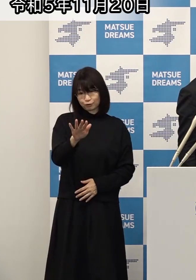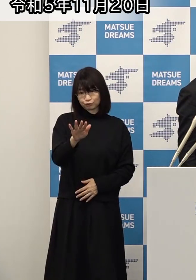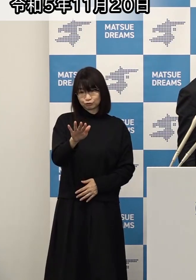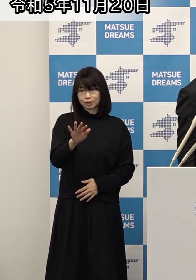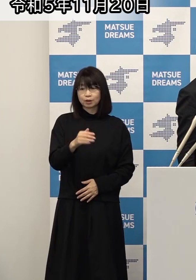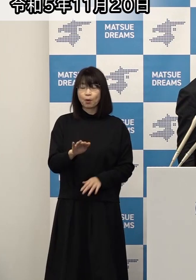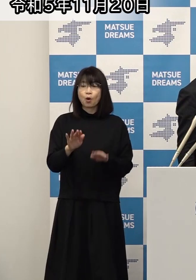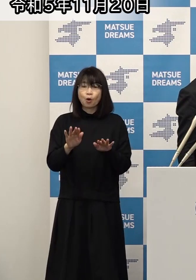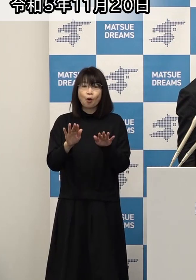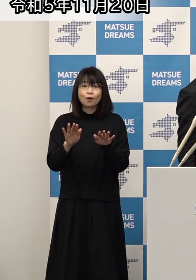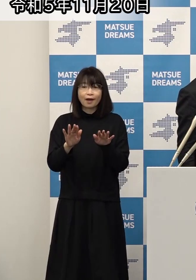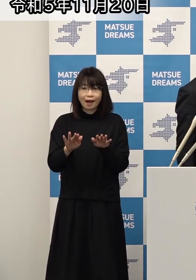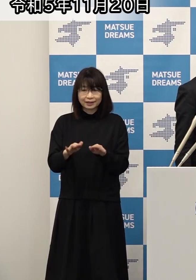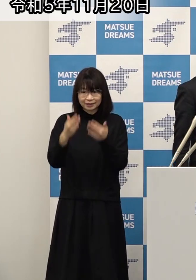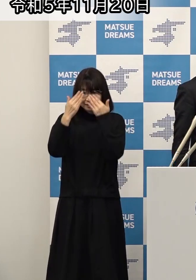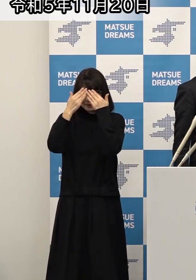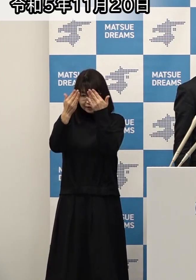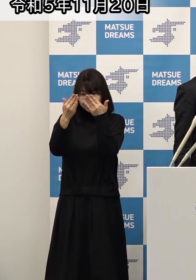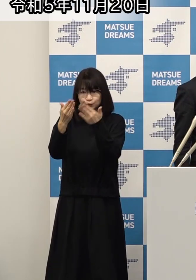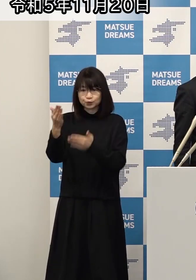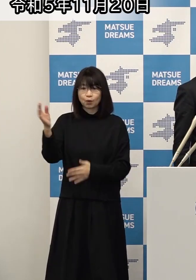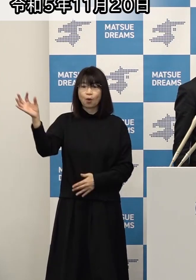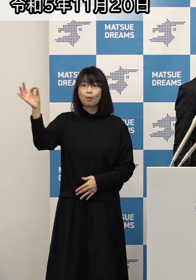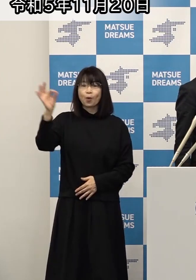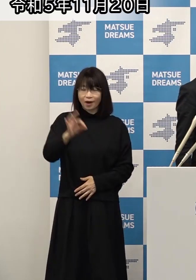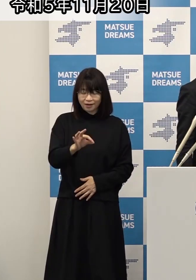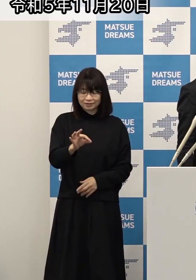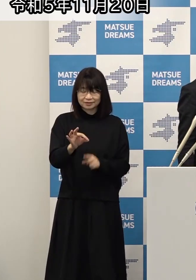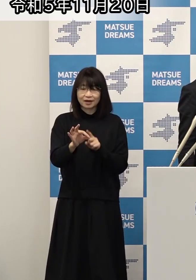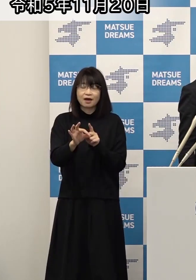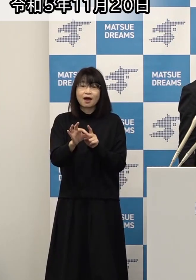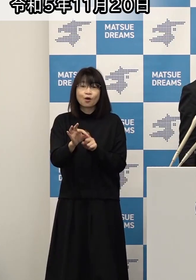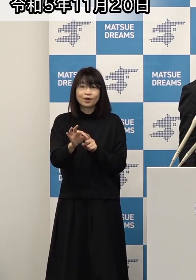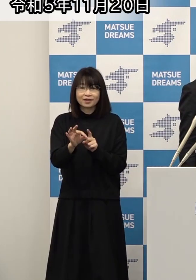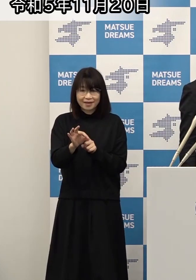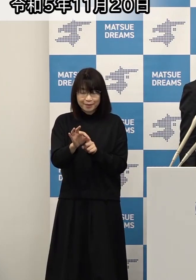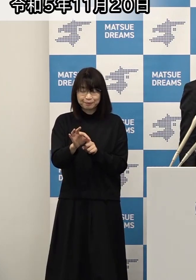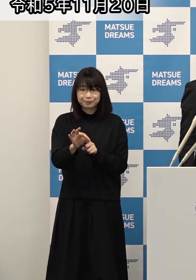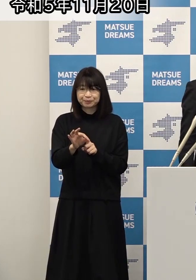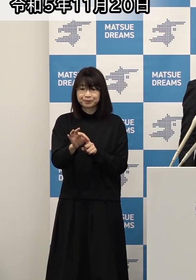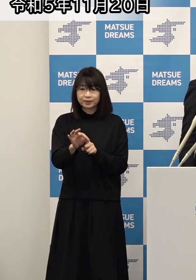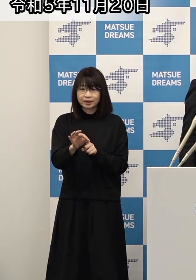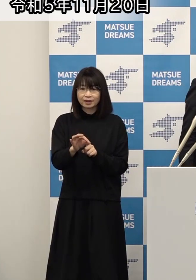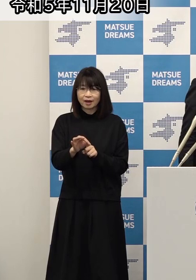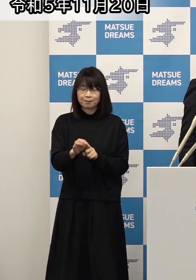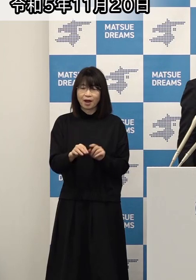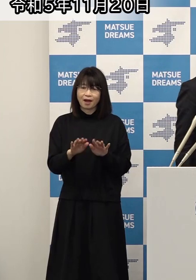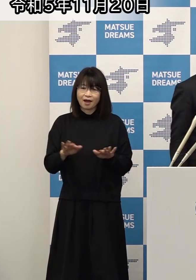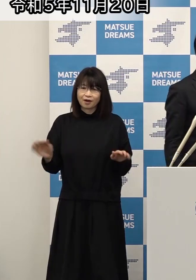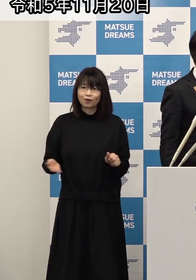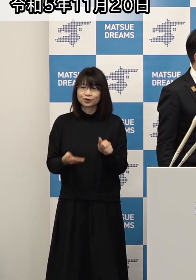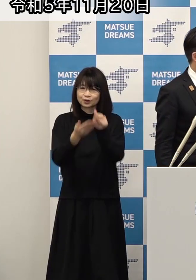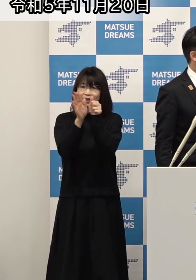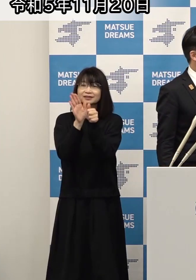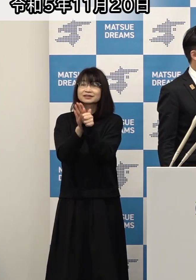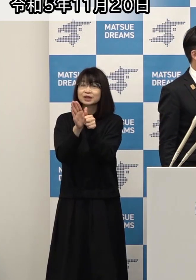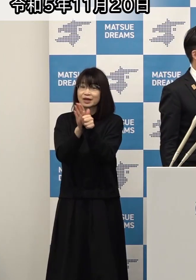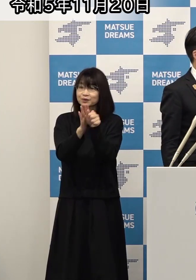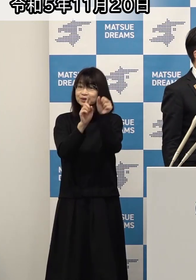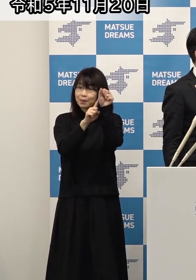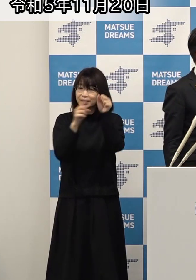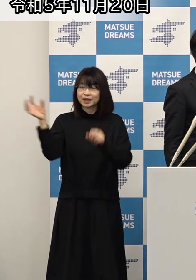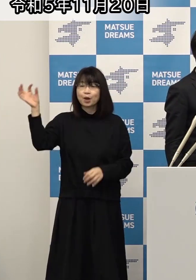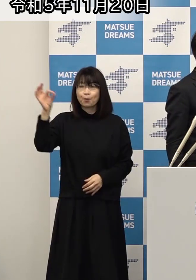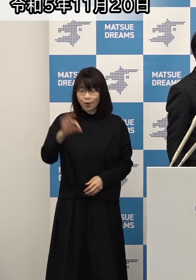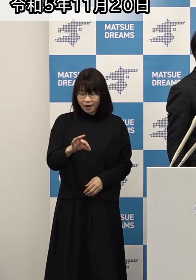明治安田生命保険様からですね、寄付金を頂戴いたしましたので、子育て支援のためにということでいただいた、